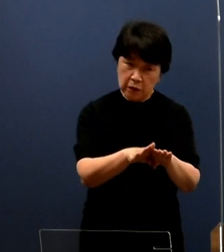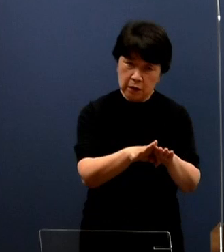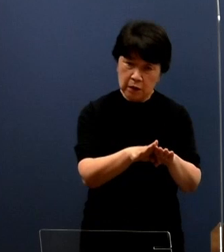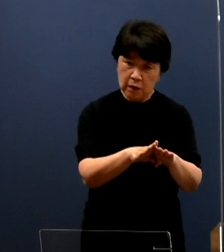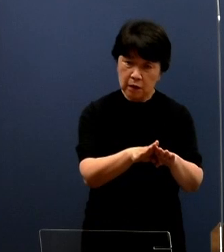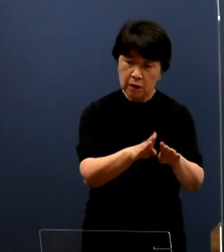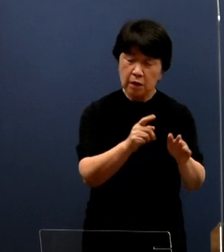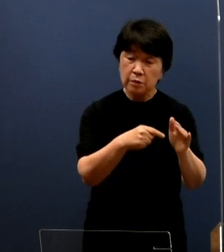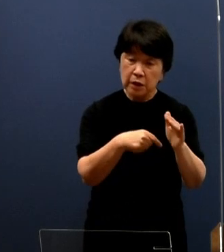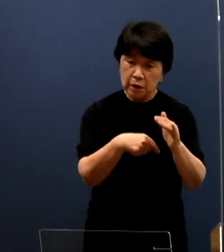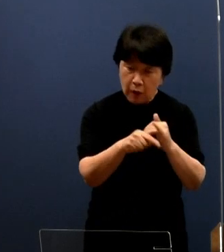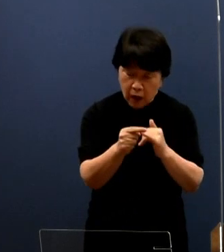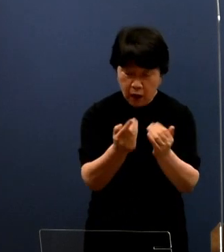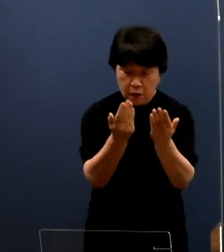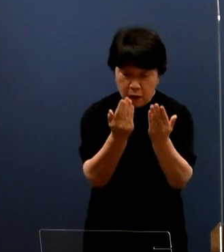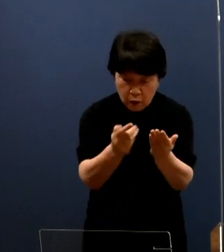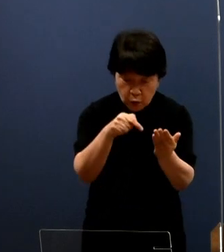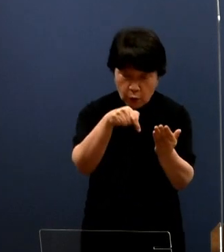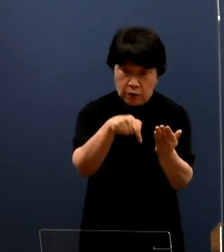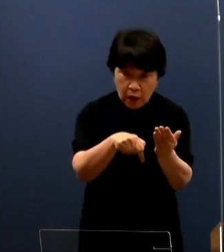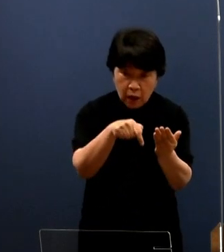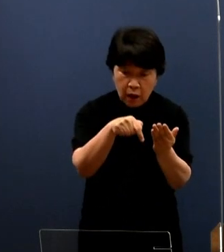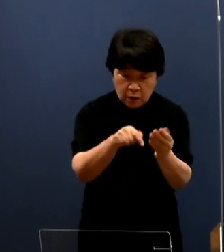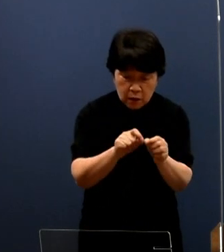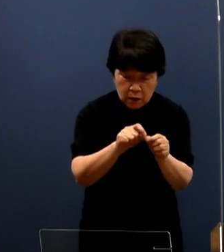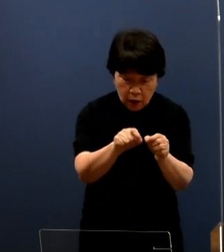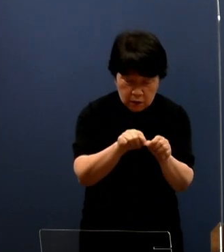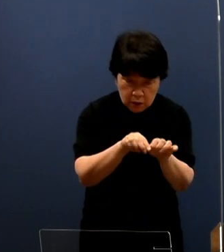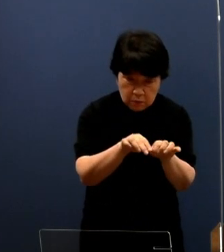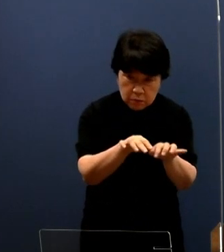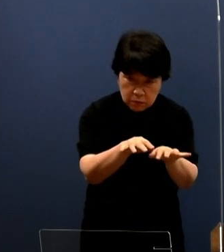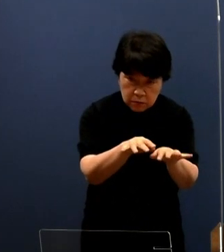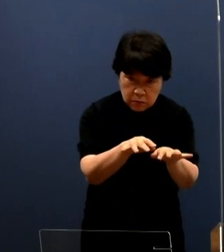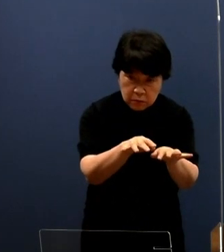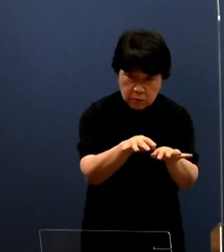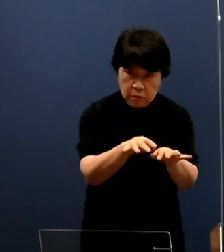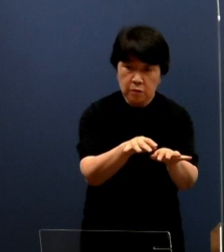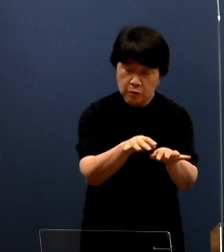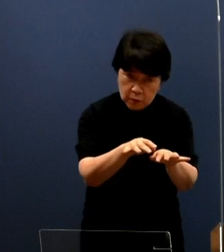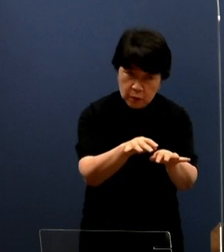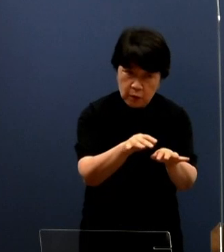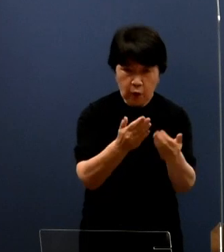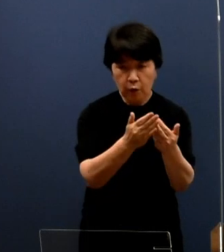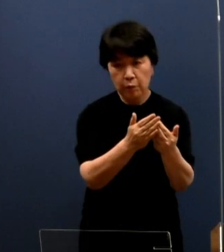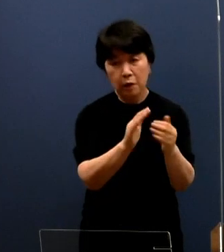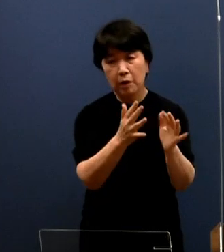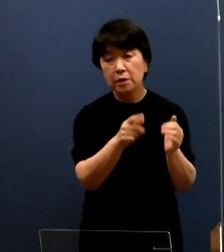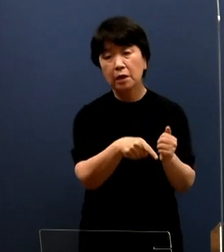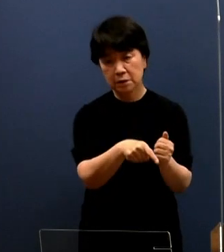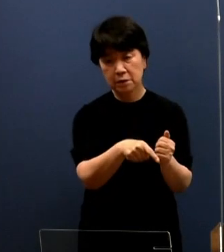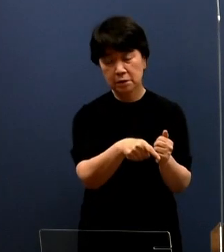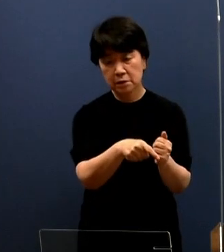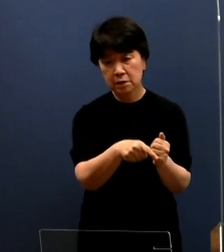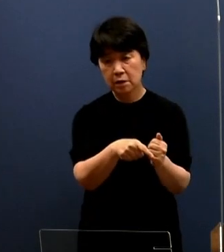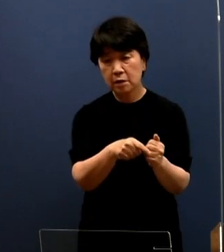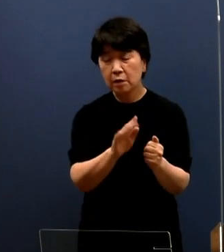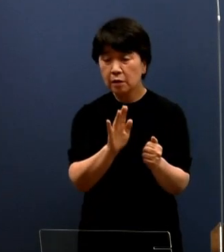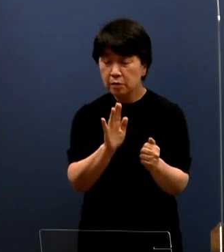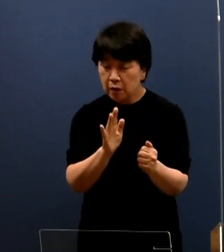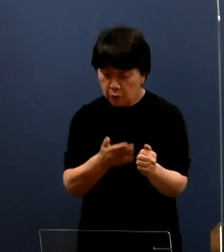で感染が広がるというリスクは、それはその分減りますよね。でただ、子どもさん